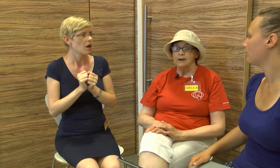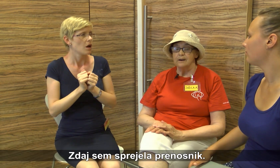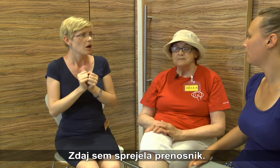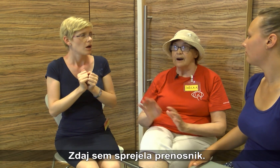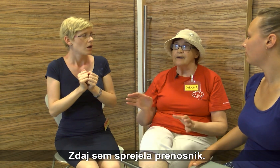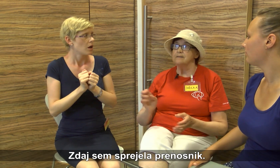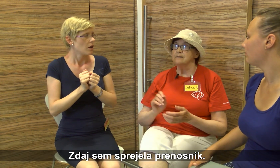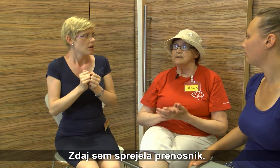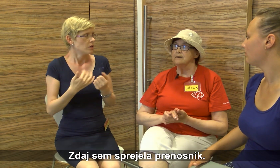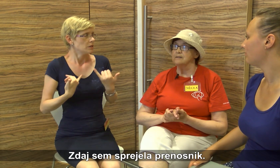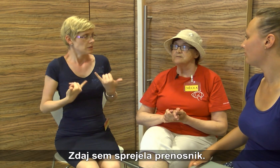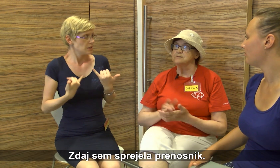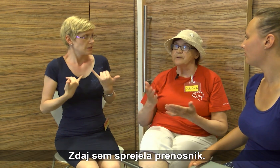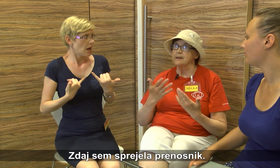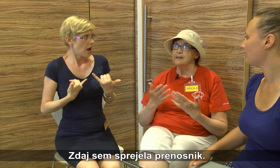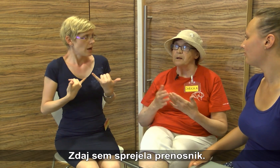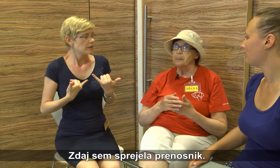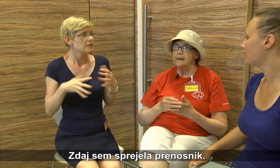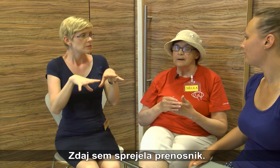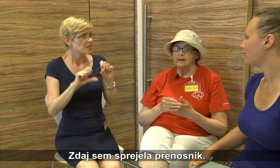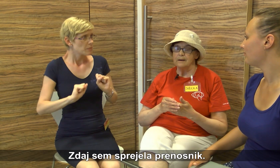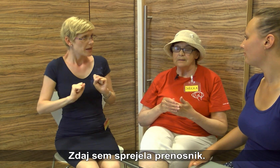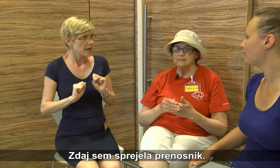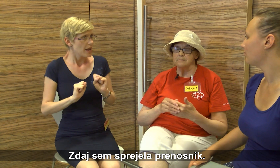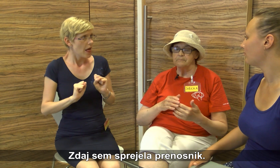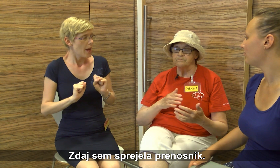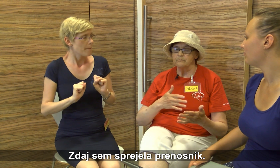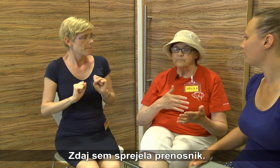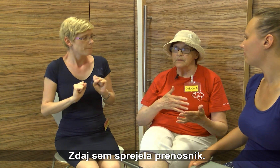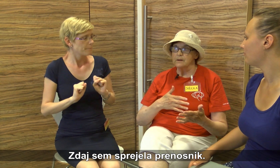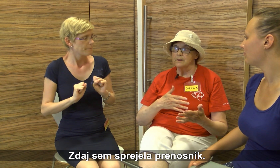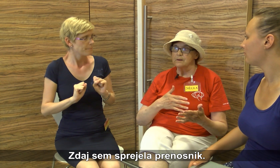pisal. Zdaj sem sprejela en